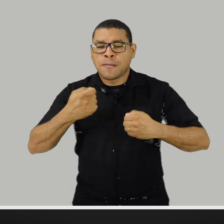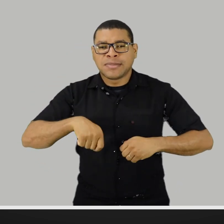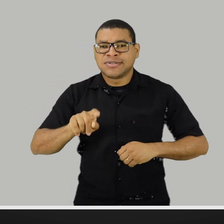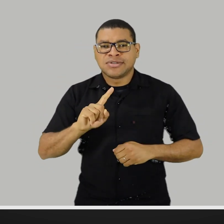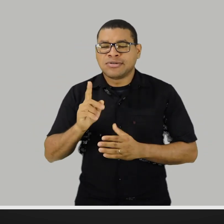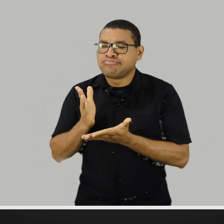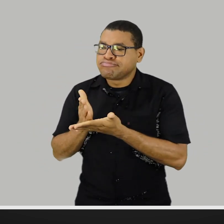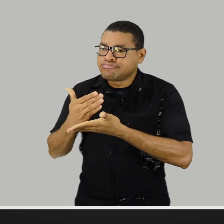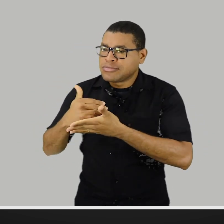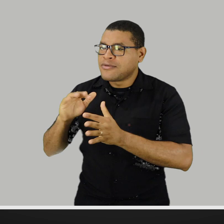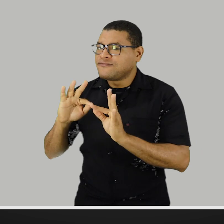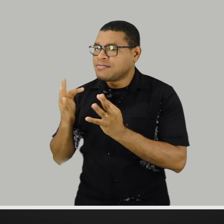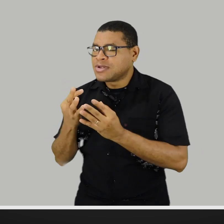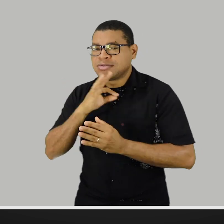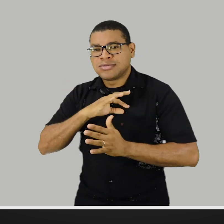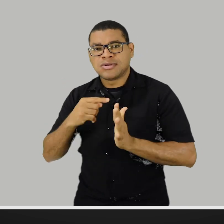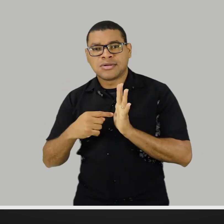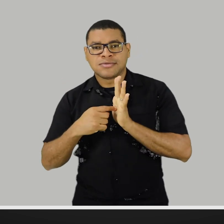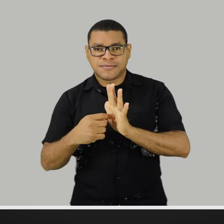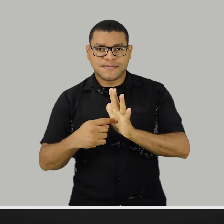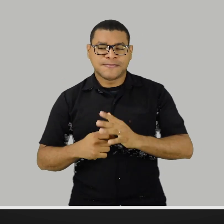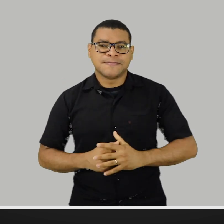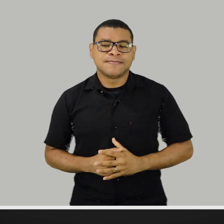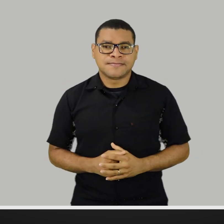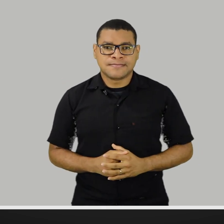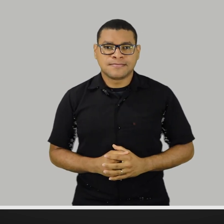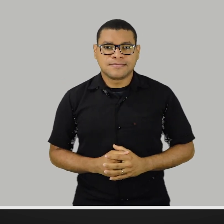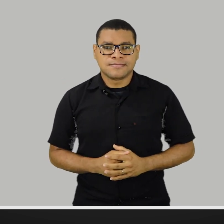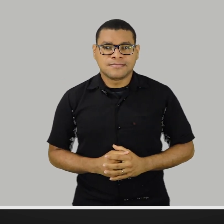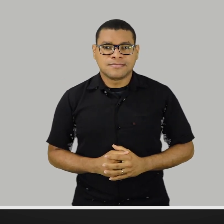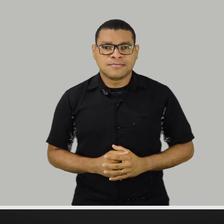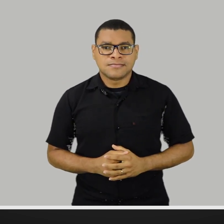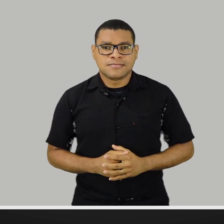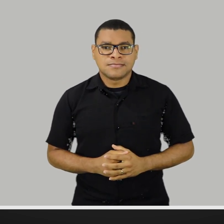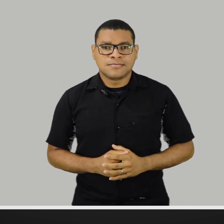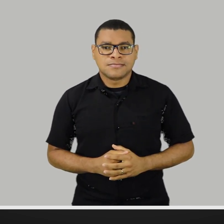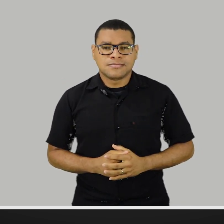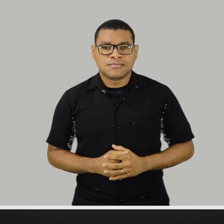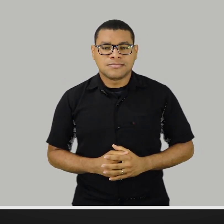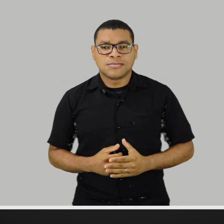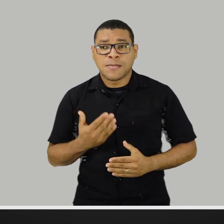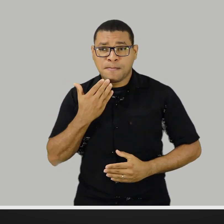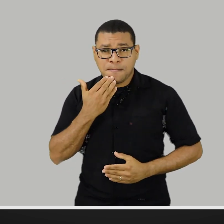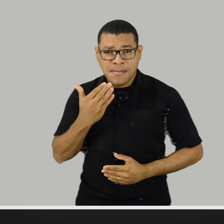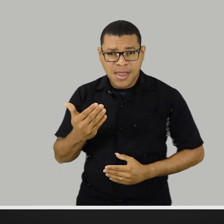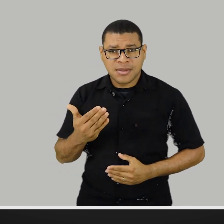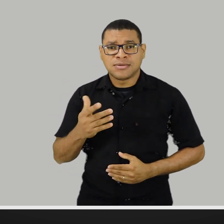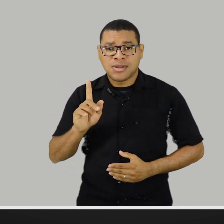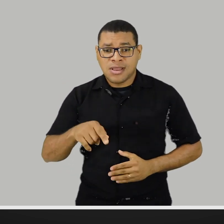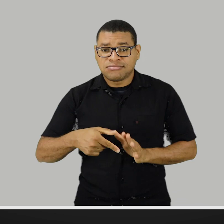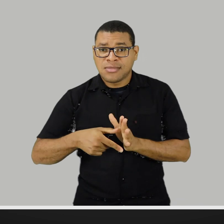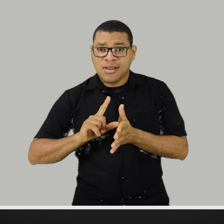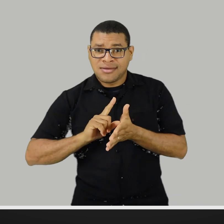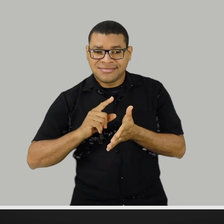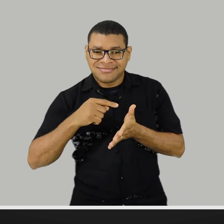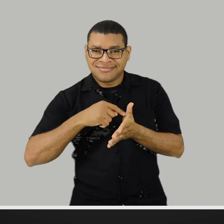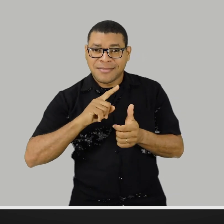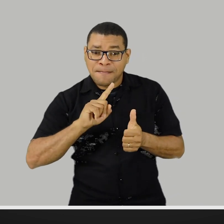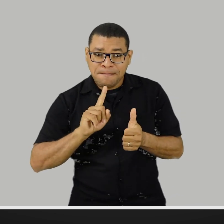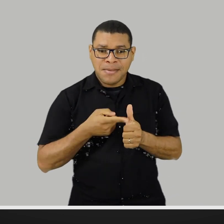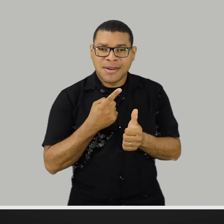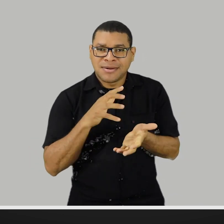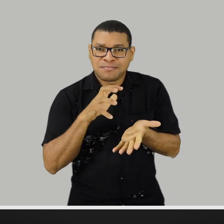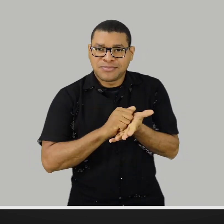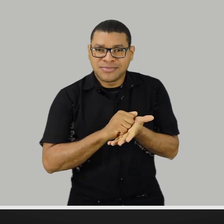e que não necessitam comprovar renda O treze a solicitações de pré matrícula institucional